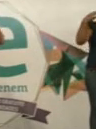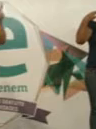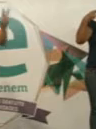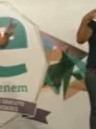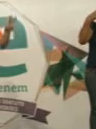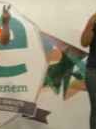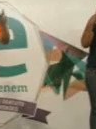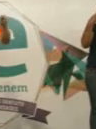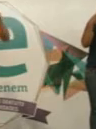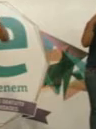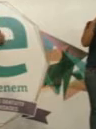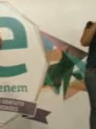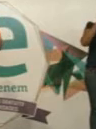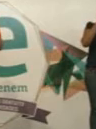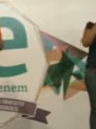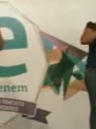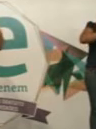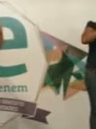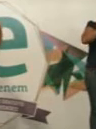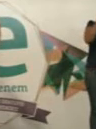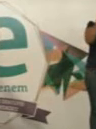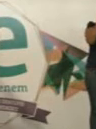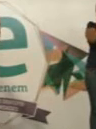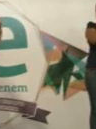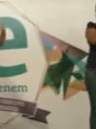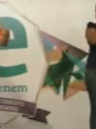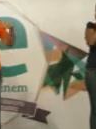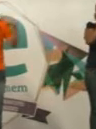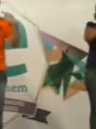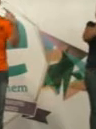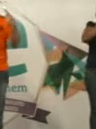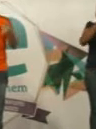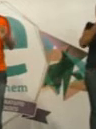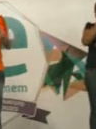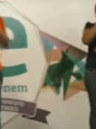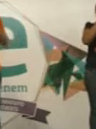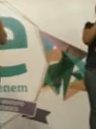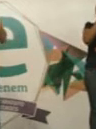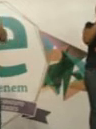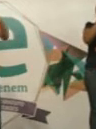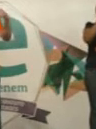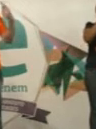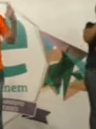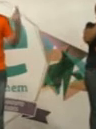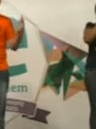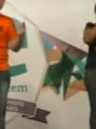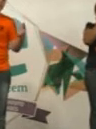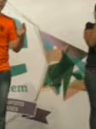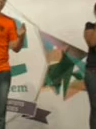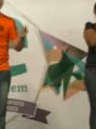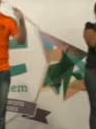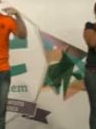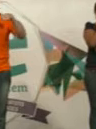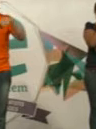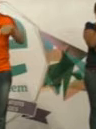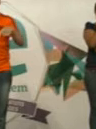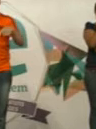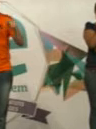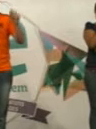Mundo, as duas quem ganha é a Itália. Deveria ter Copa em 42, talvez na Alemanha, mas